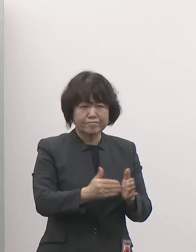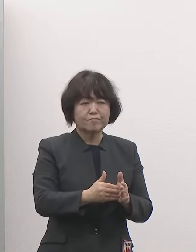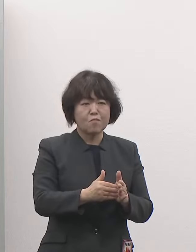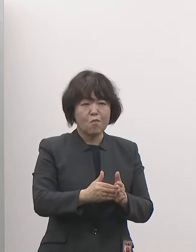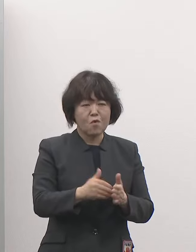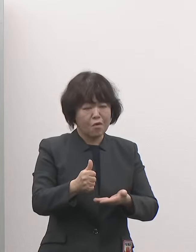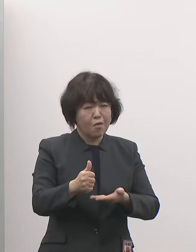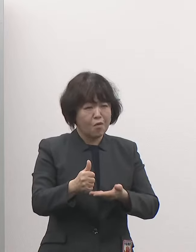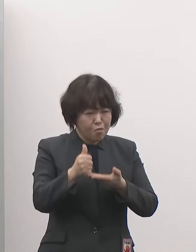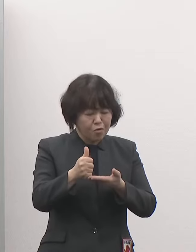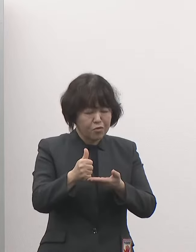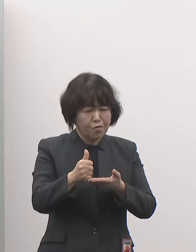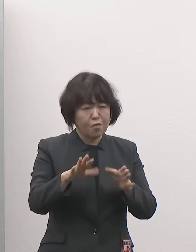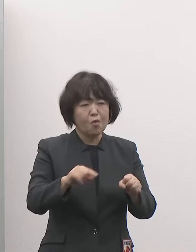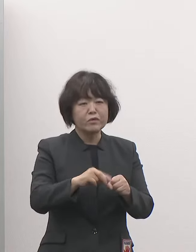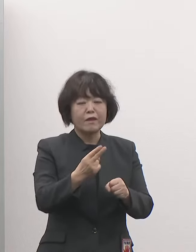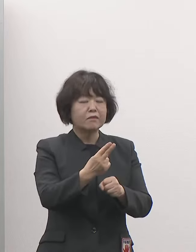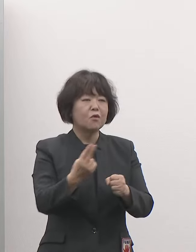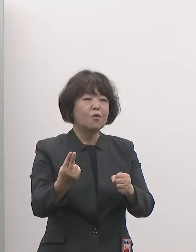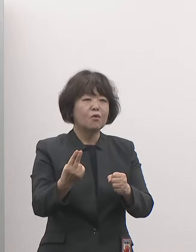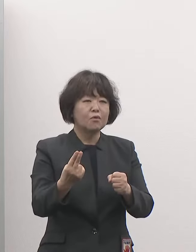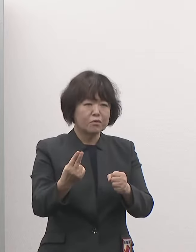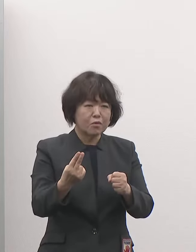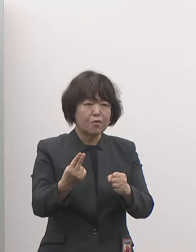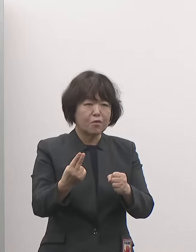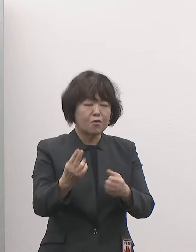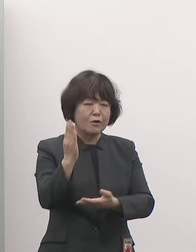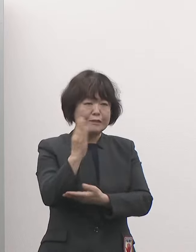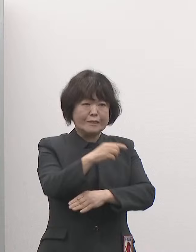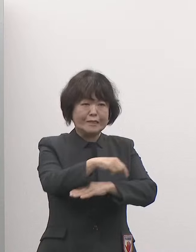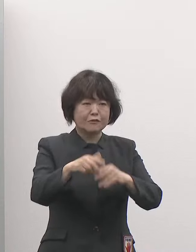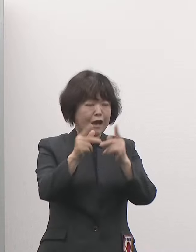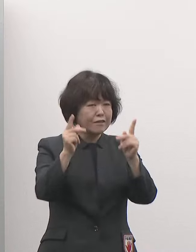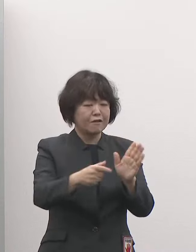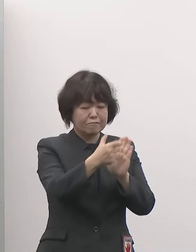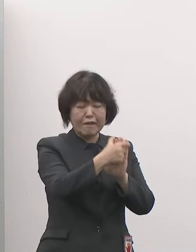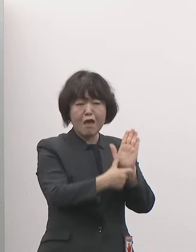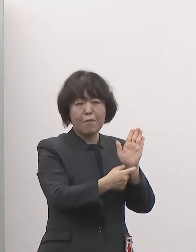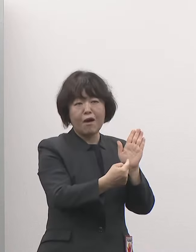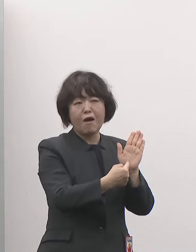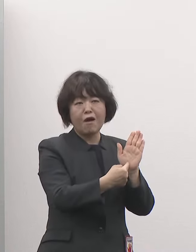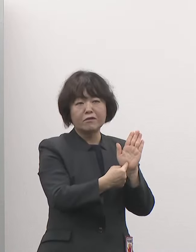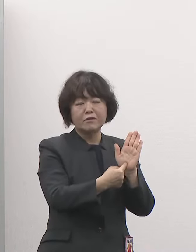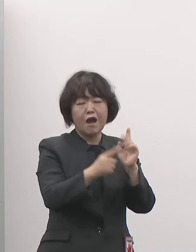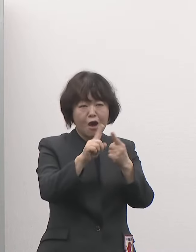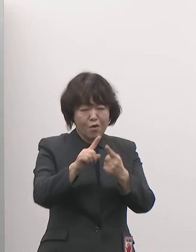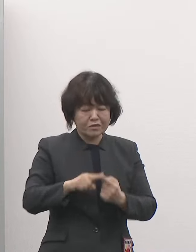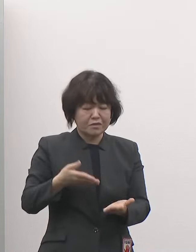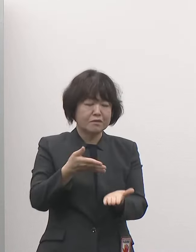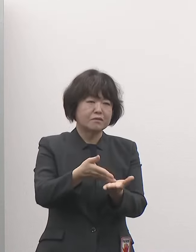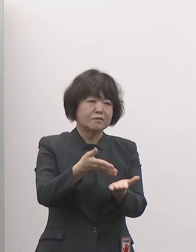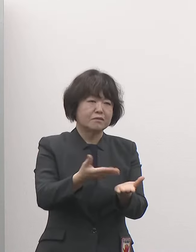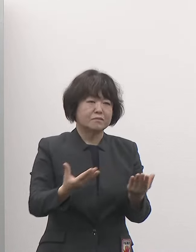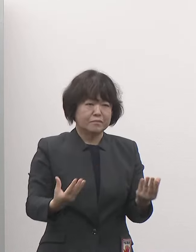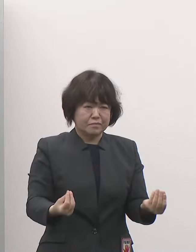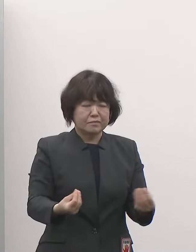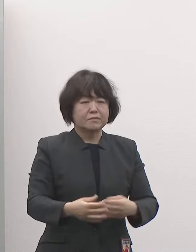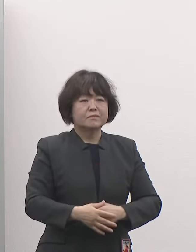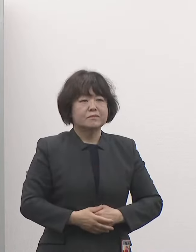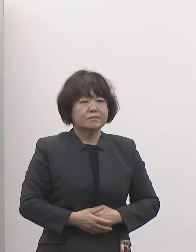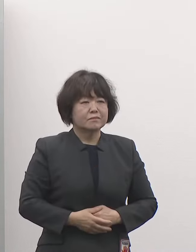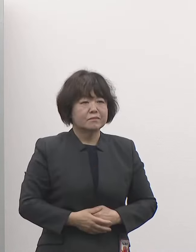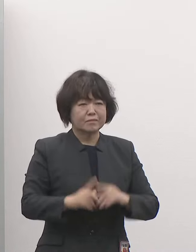った、今年度の、政策課題のテーマについて、お話をさせていただきました。